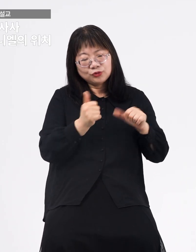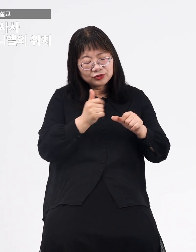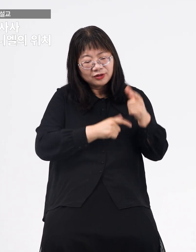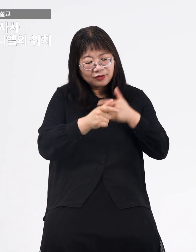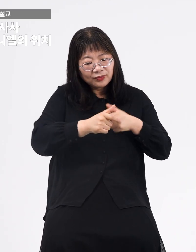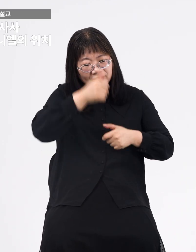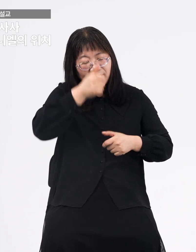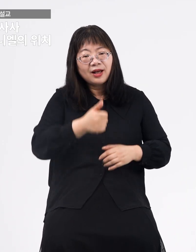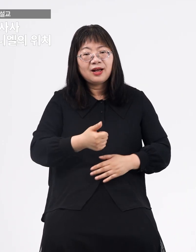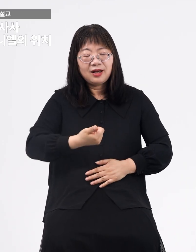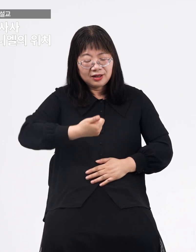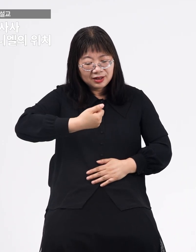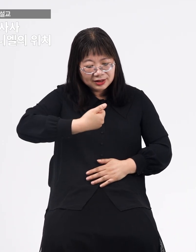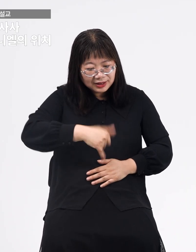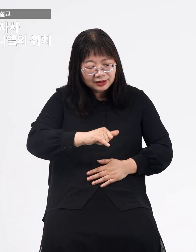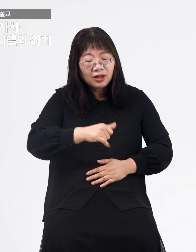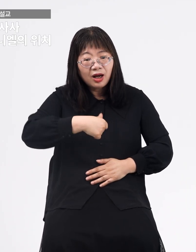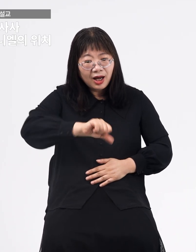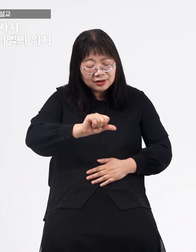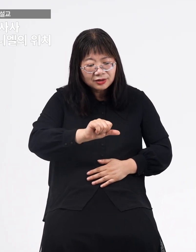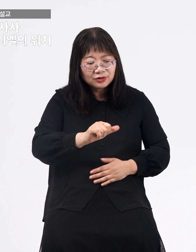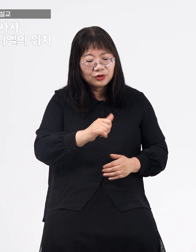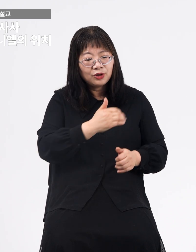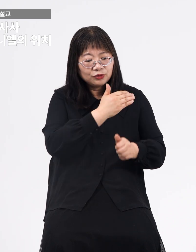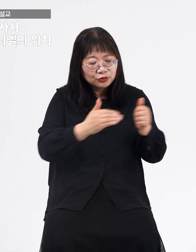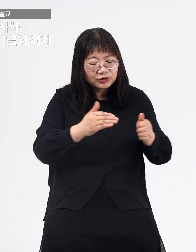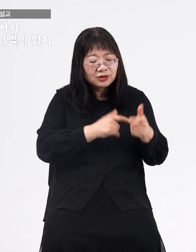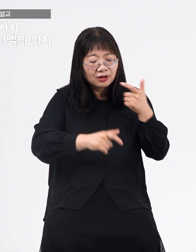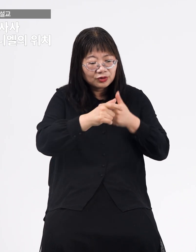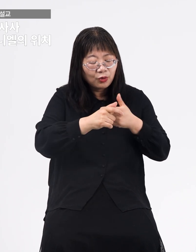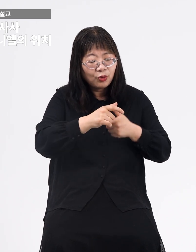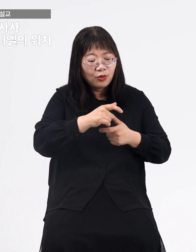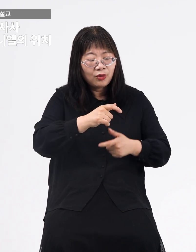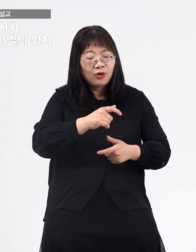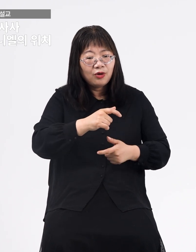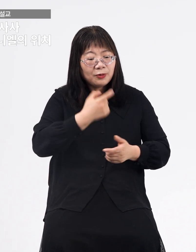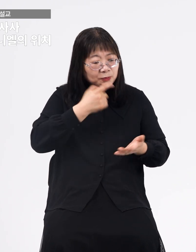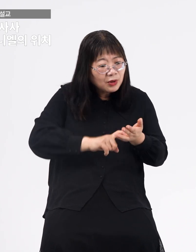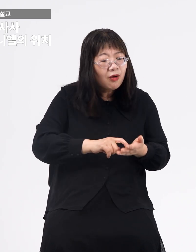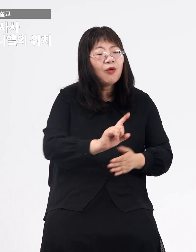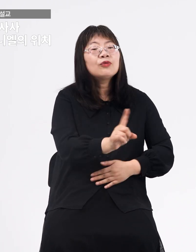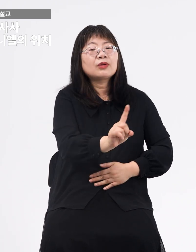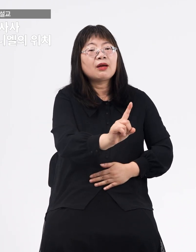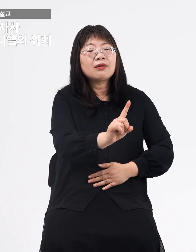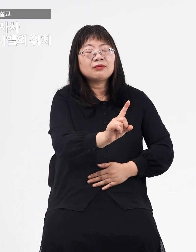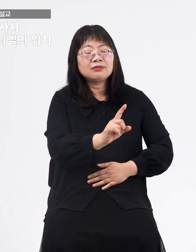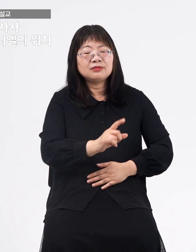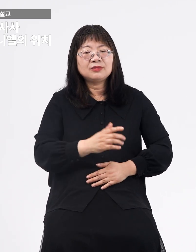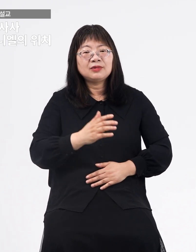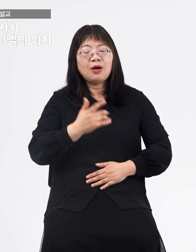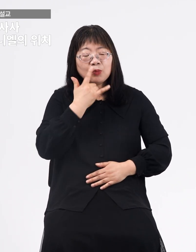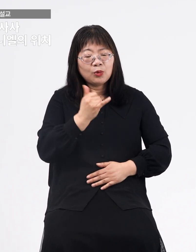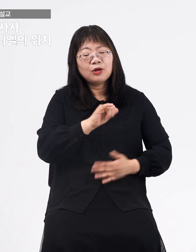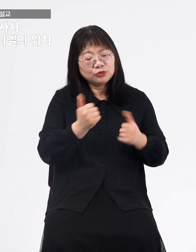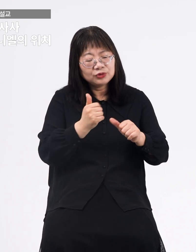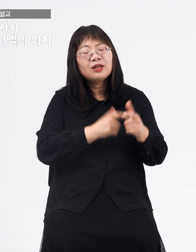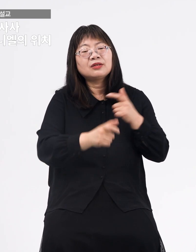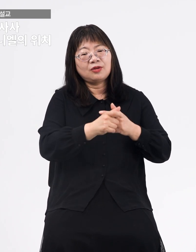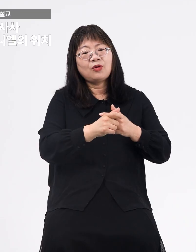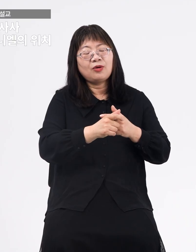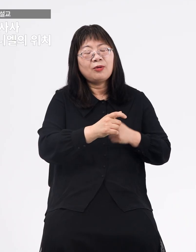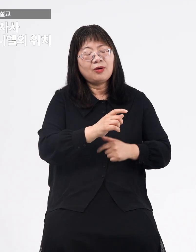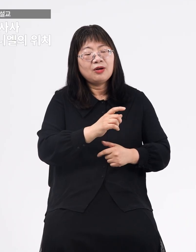아들을, 자녀를 희생하는 게 쉽겠어요? 내가 죽는 게 낫지. 하나님의 마음인들